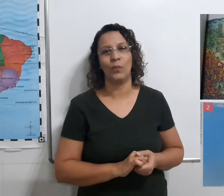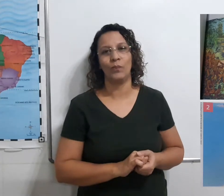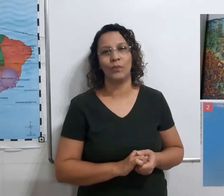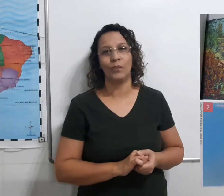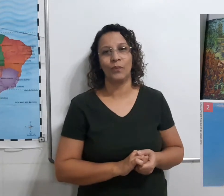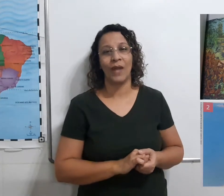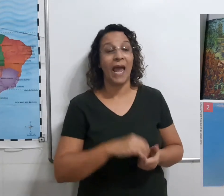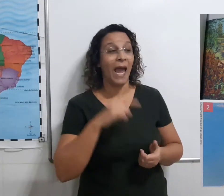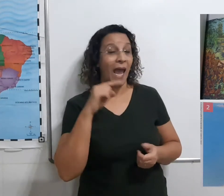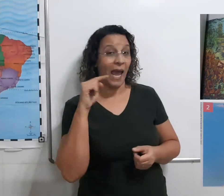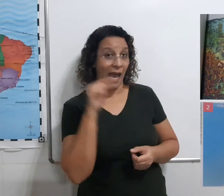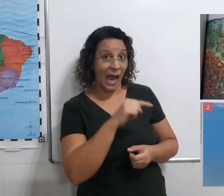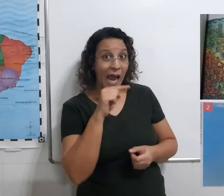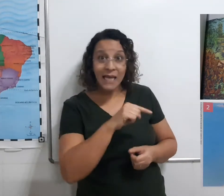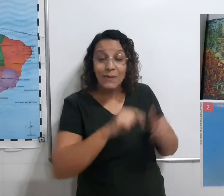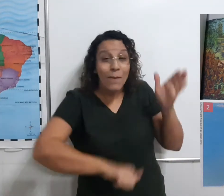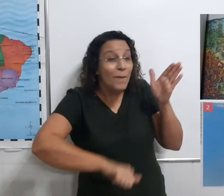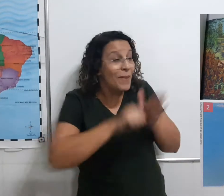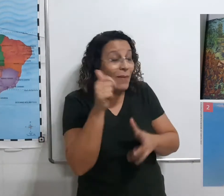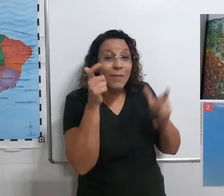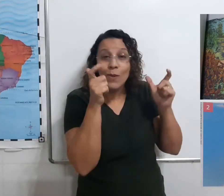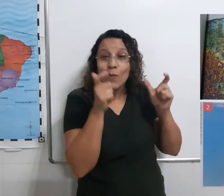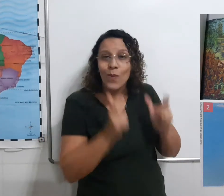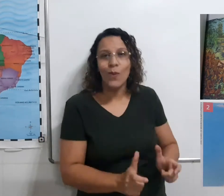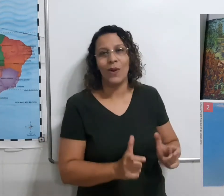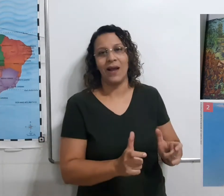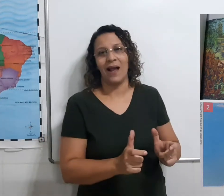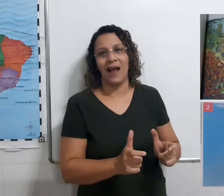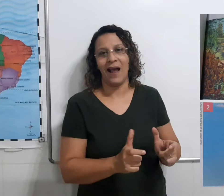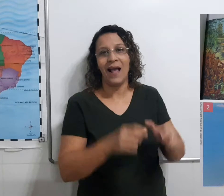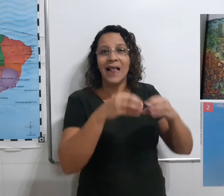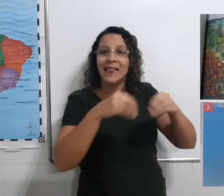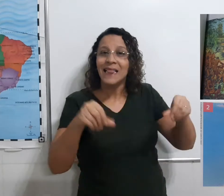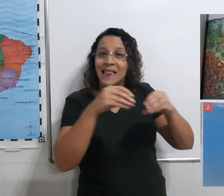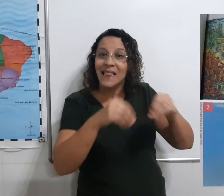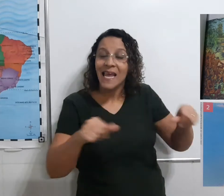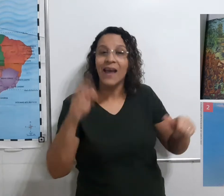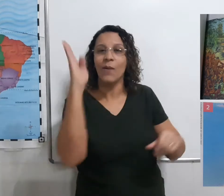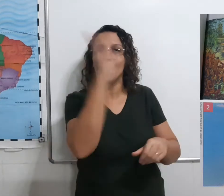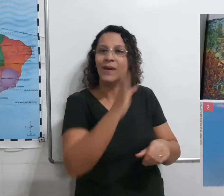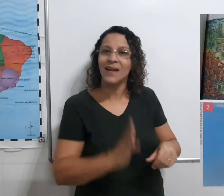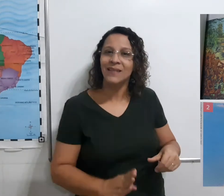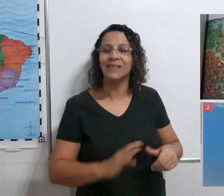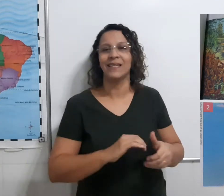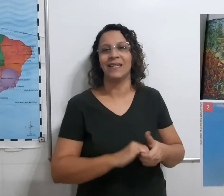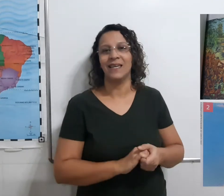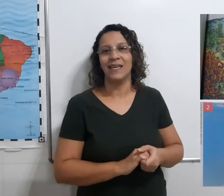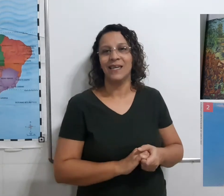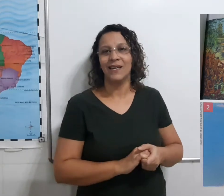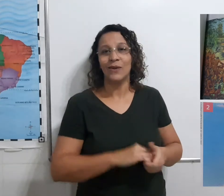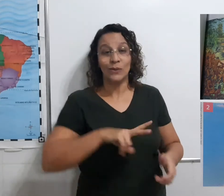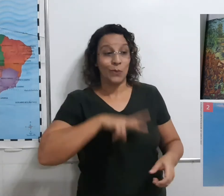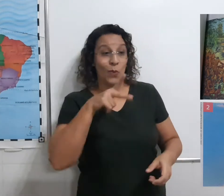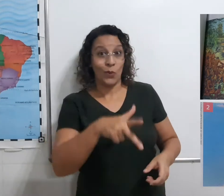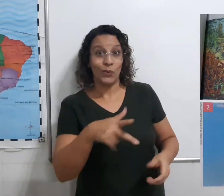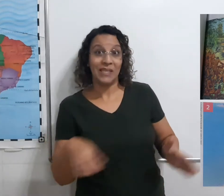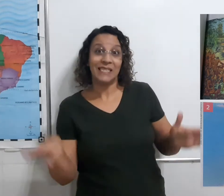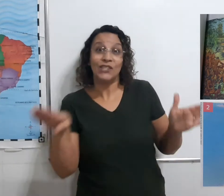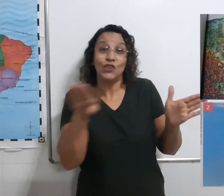Esse foi o primeiro lugar em terras brasileiras onde os portugueses